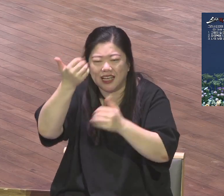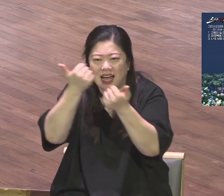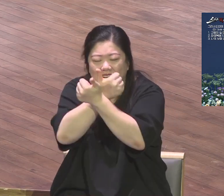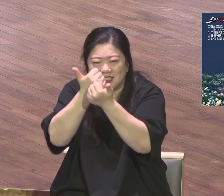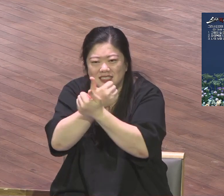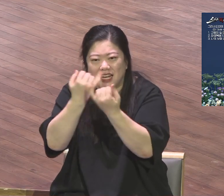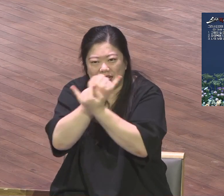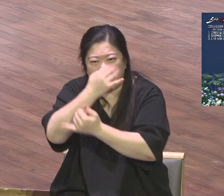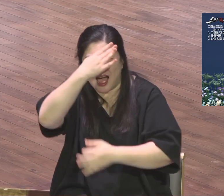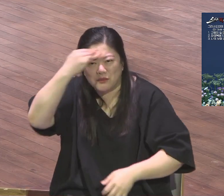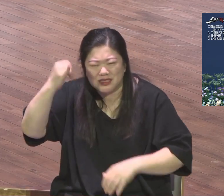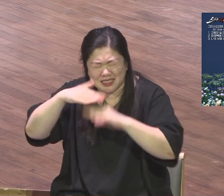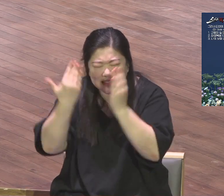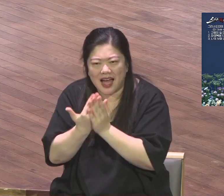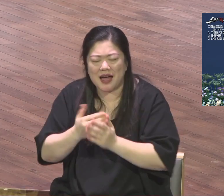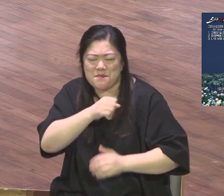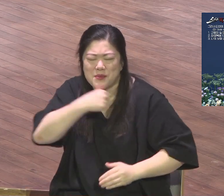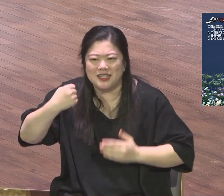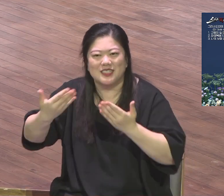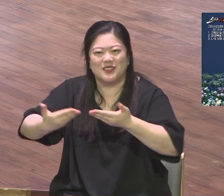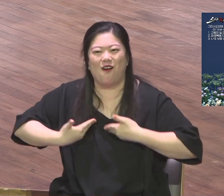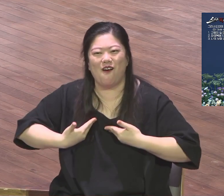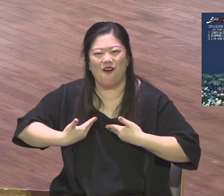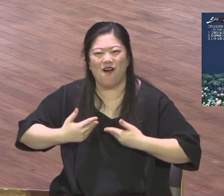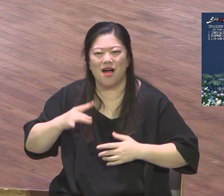그게 머릿속에 남아있는 거예요.